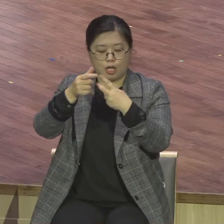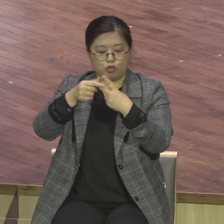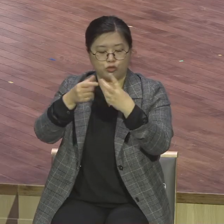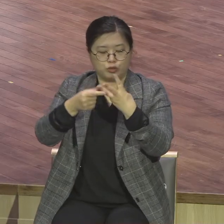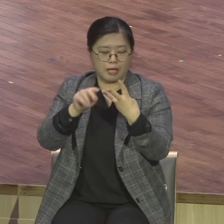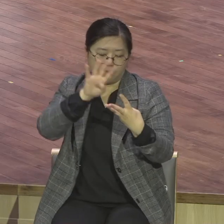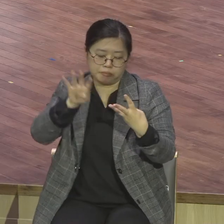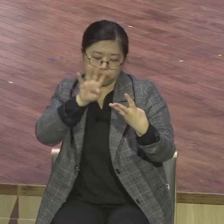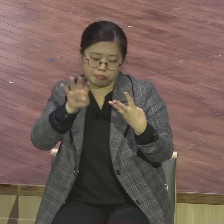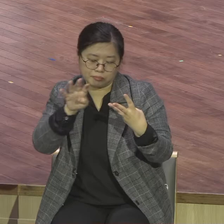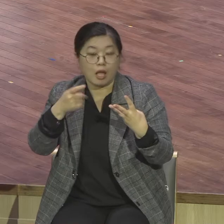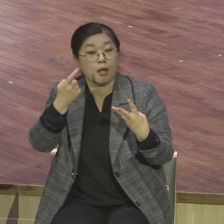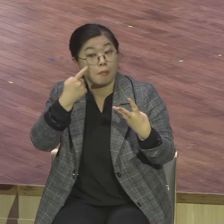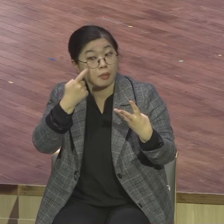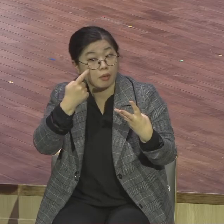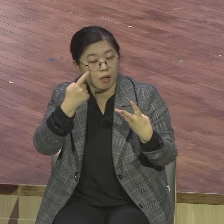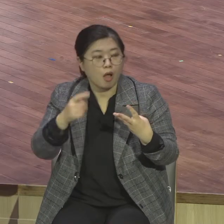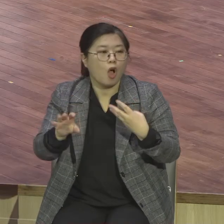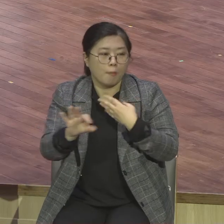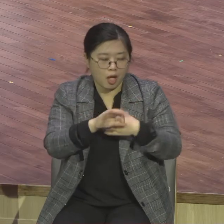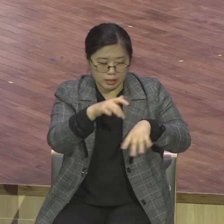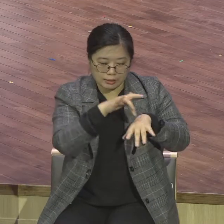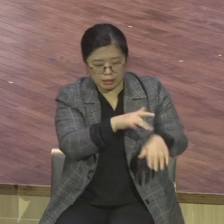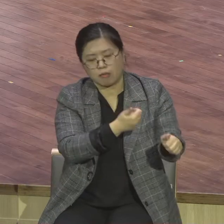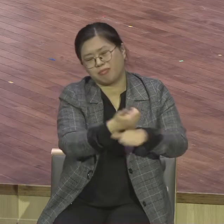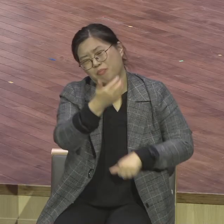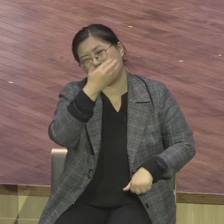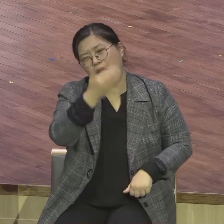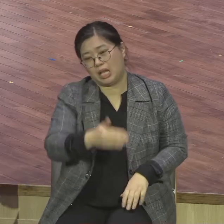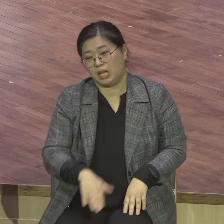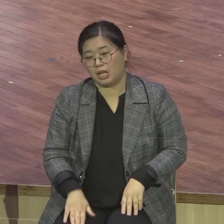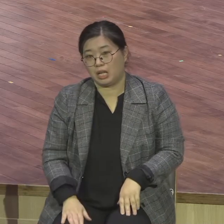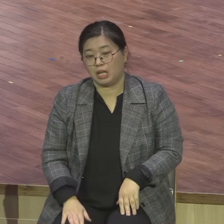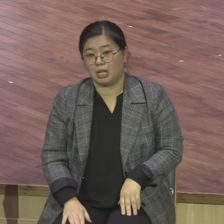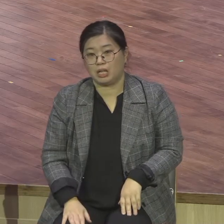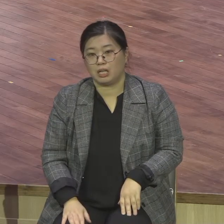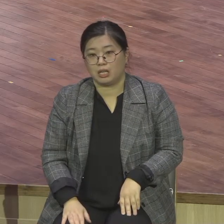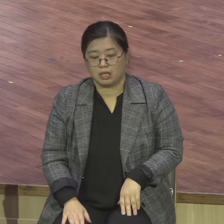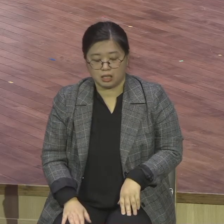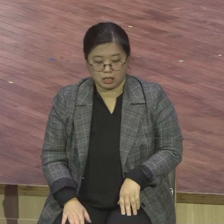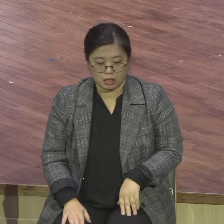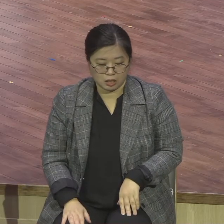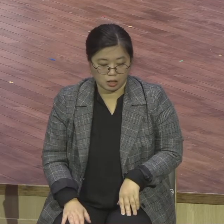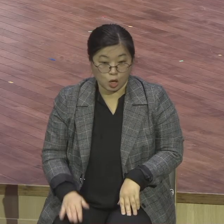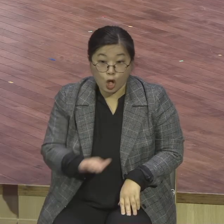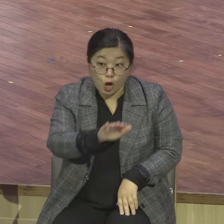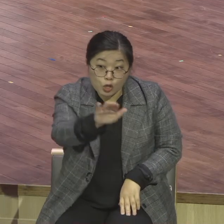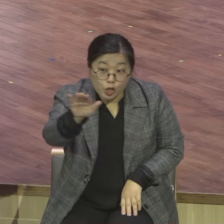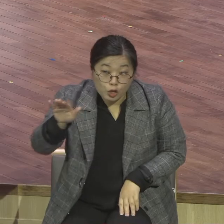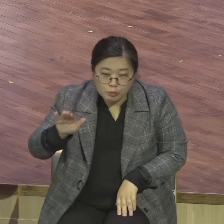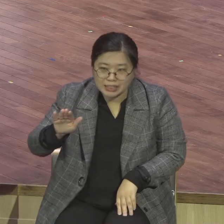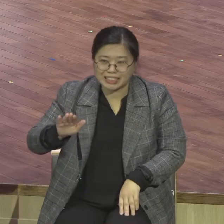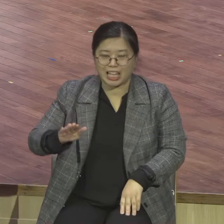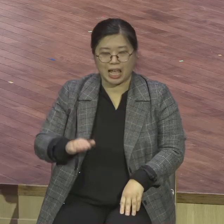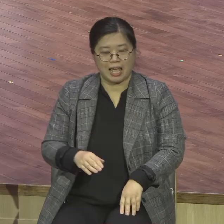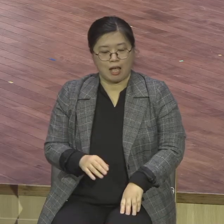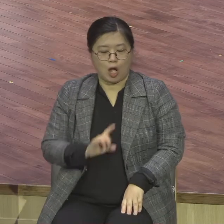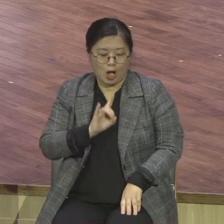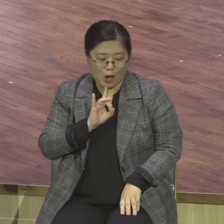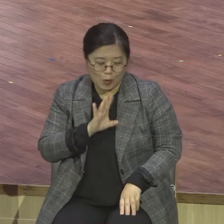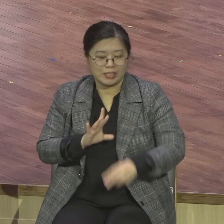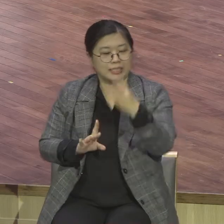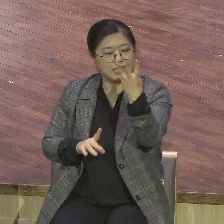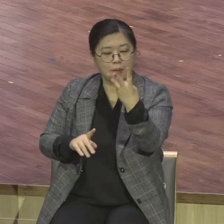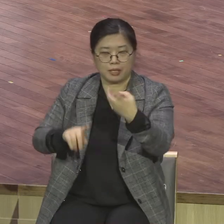영적으로 여러분이 이렇게 영적 깨어 있는 게 중요합니다. 삼오직 영적 플랫폼이 여러분에게 돼야 돼요. 우리는 그런